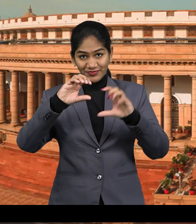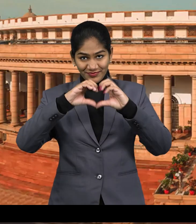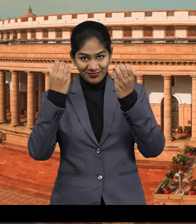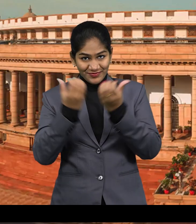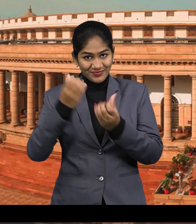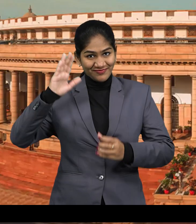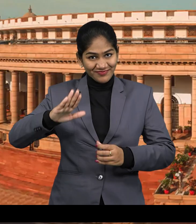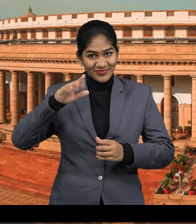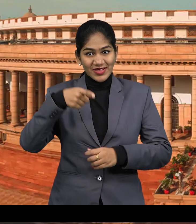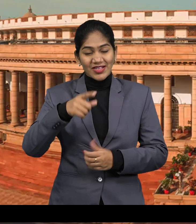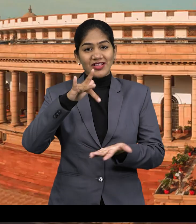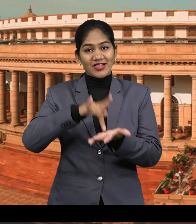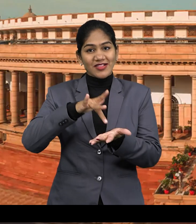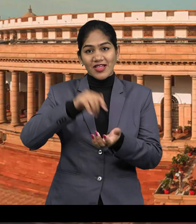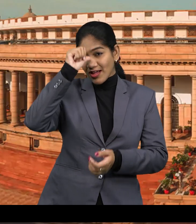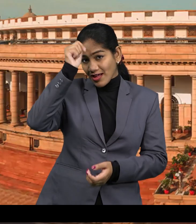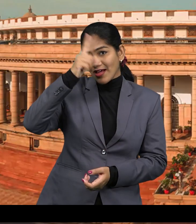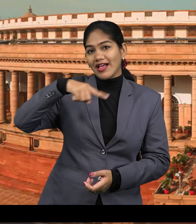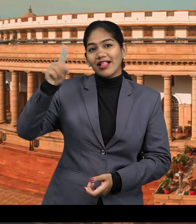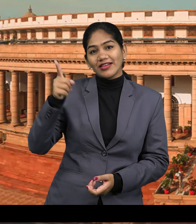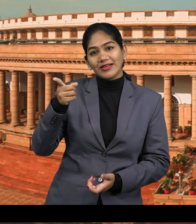భారత పార్లమెంట్,